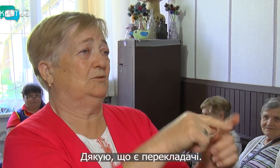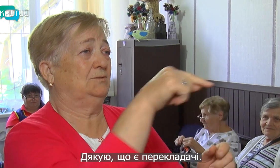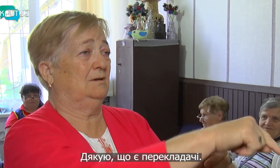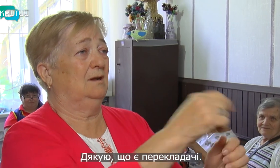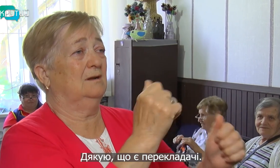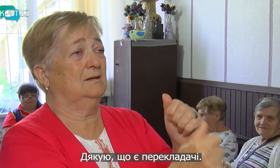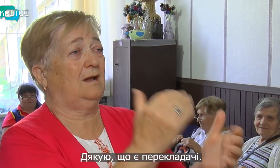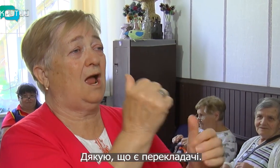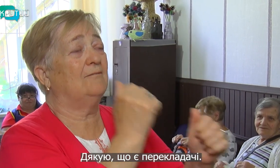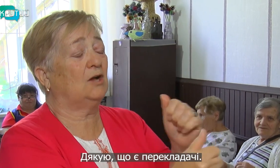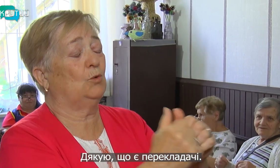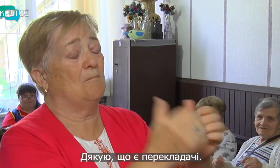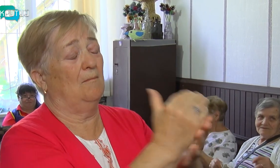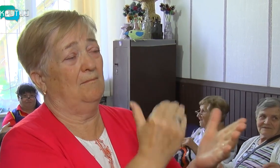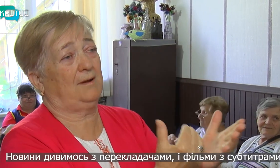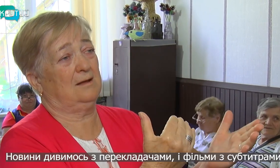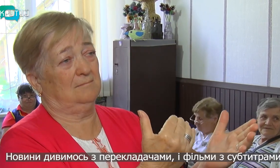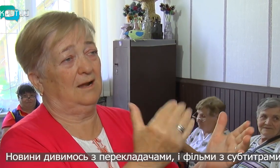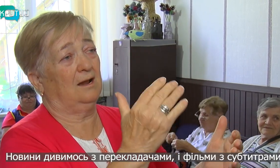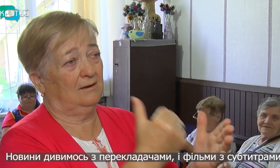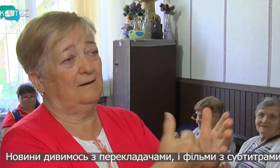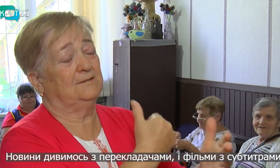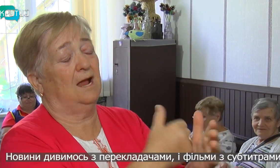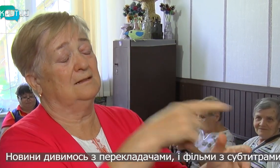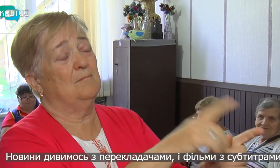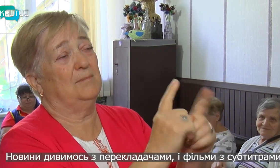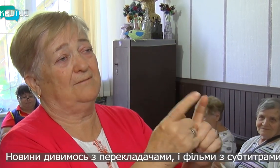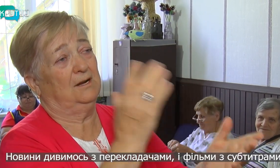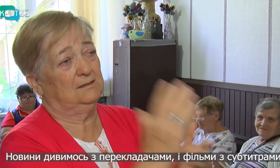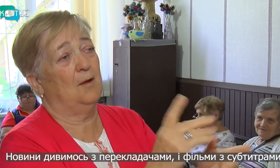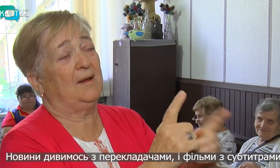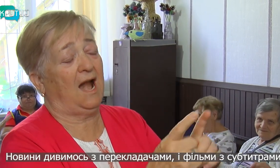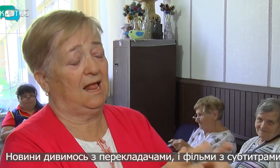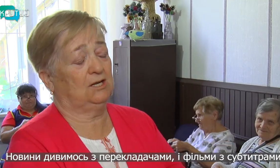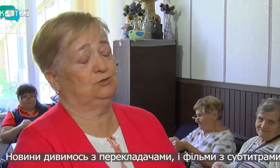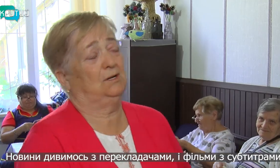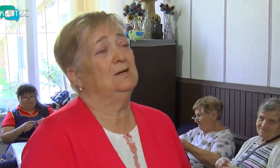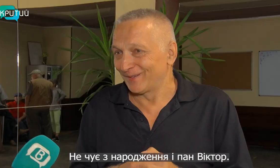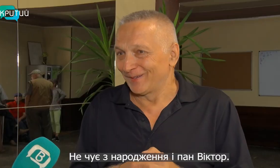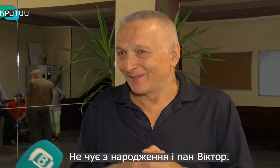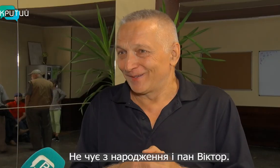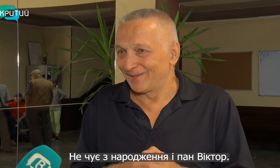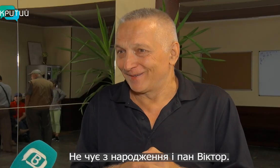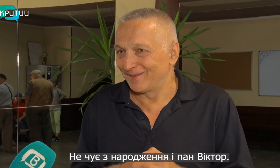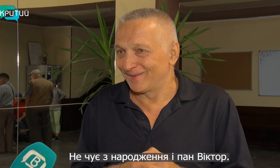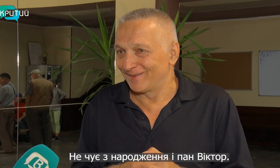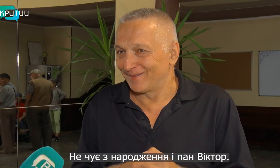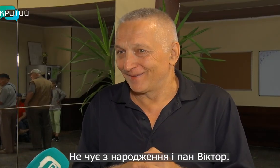є перекладачі. Новини дивимося з перекладачами і фільми з субтитрами. Не чує з народження і пан Віктор.